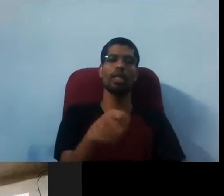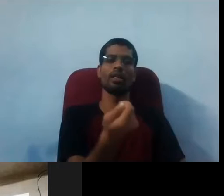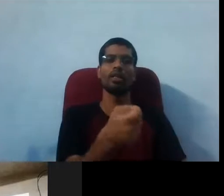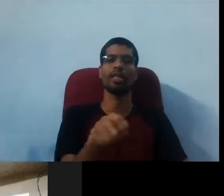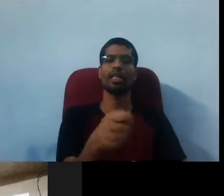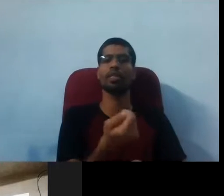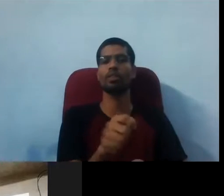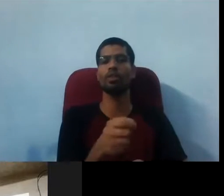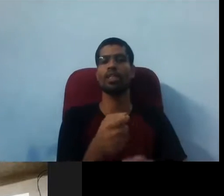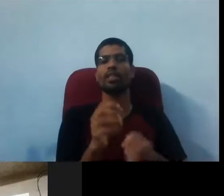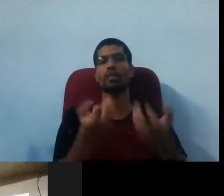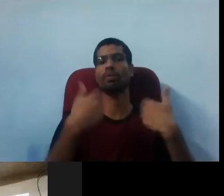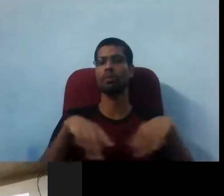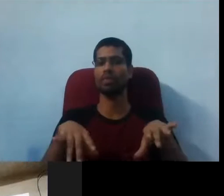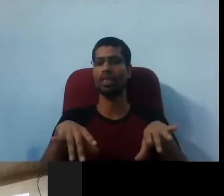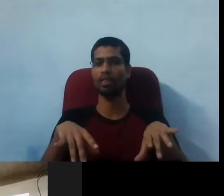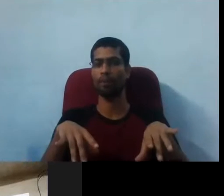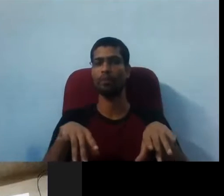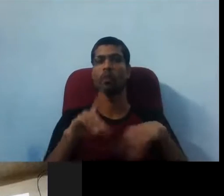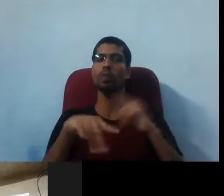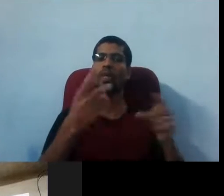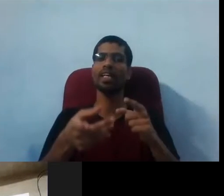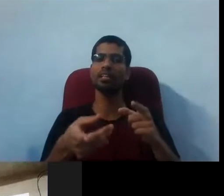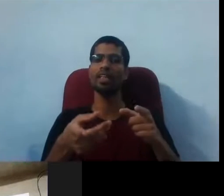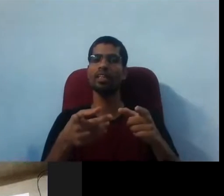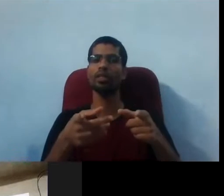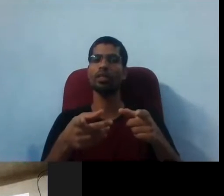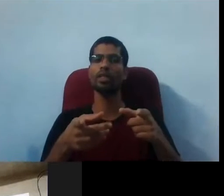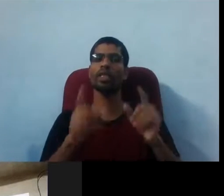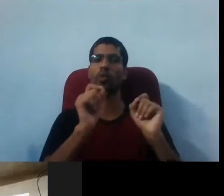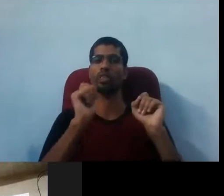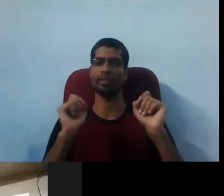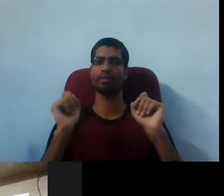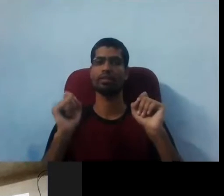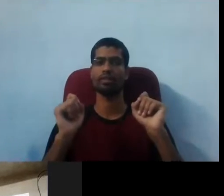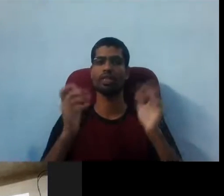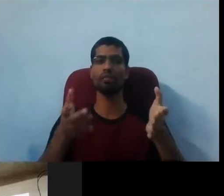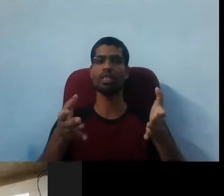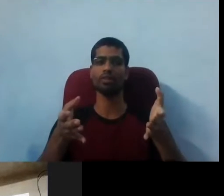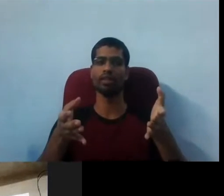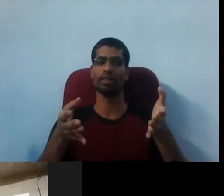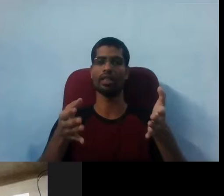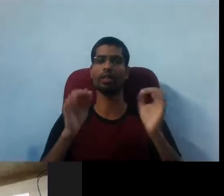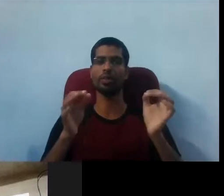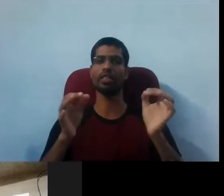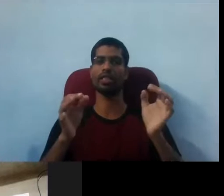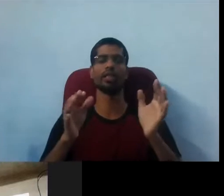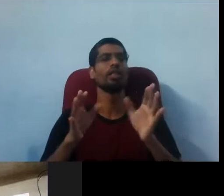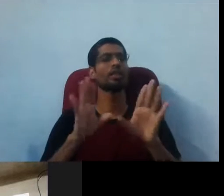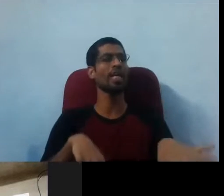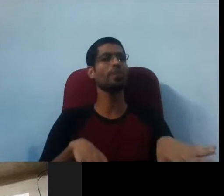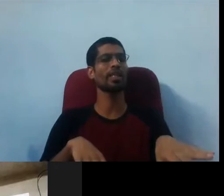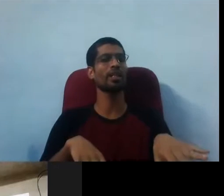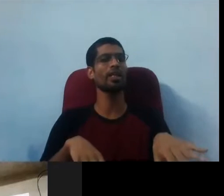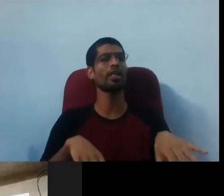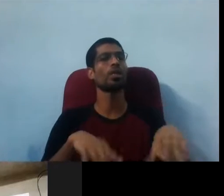के पूरा गर्म करते हुए बैठे रहते हैं, उसके बाद उसको काटते हैं। उस प्रकार के तरीके आपको हम लोग कर रहे हैं रोस्टिंग, सिंपल सी वर्ड ना, रोस्टिंग कर रहे हैं।